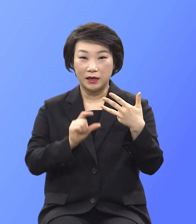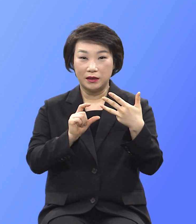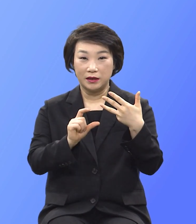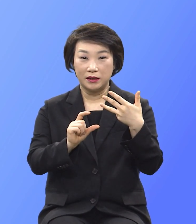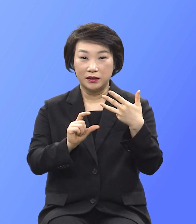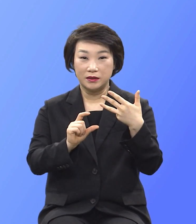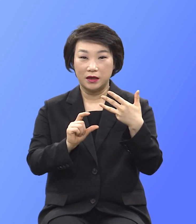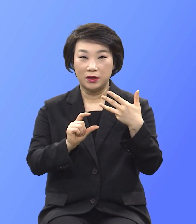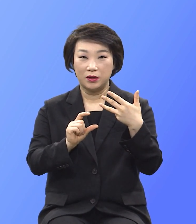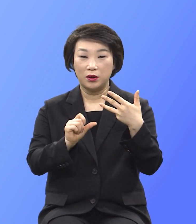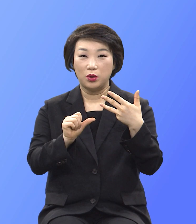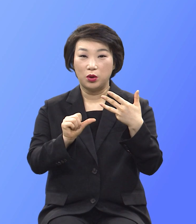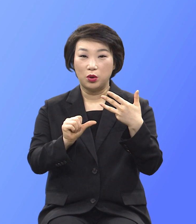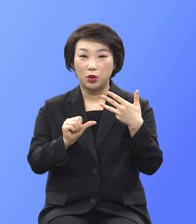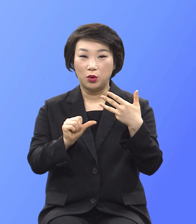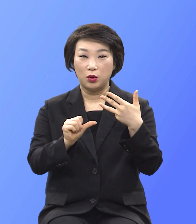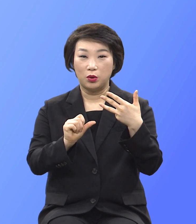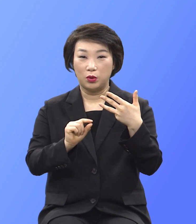로마서 8장